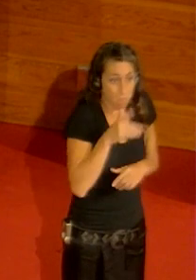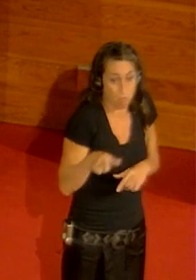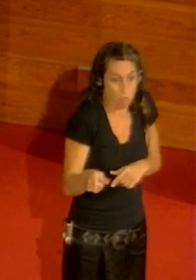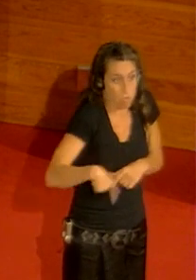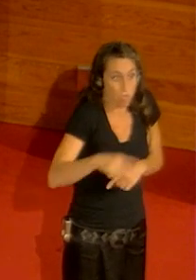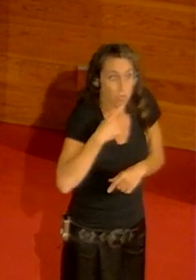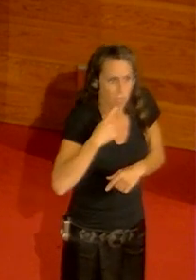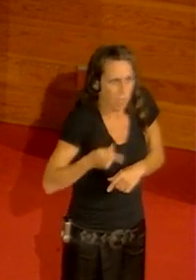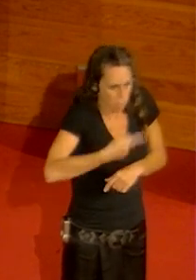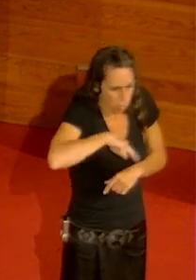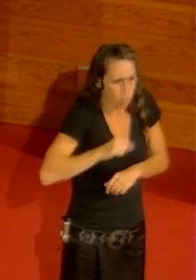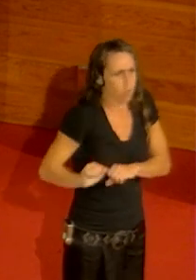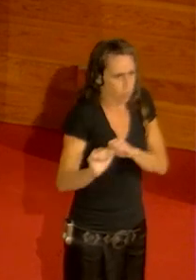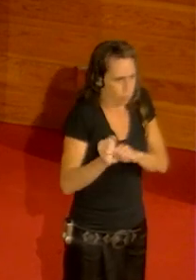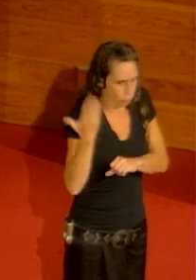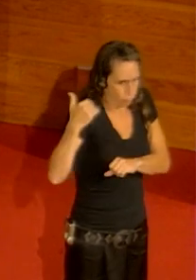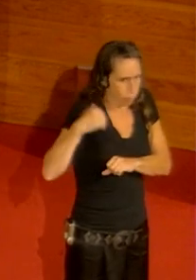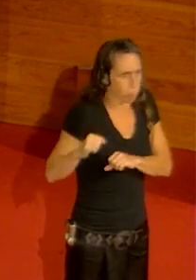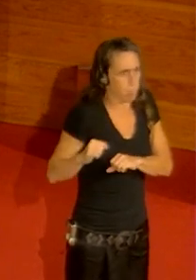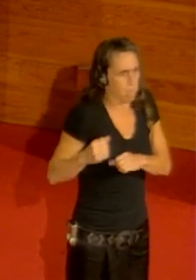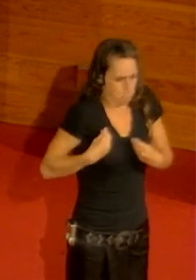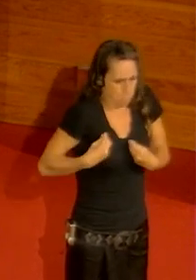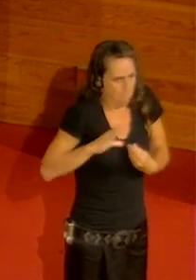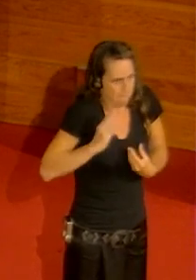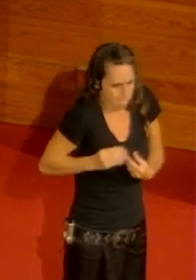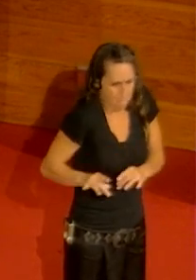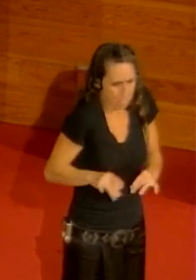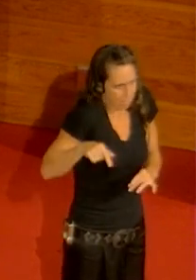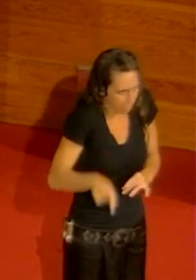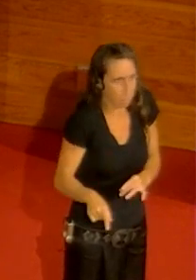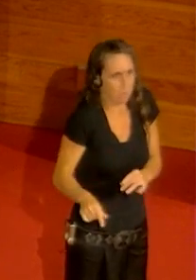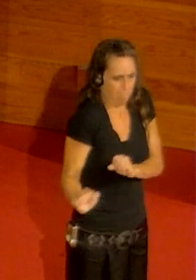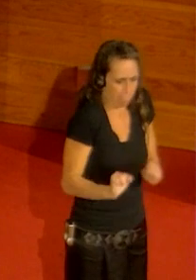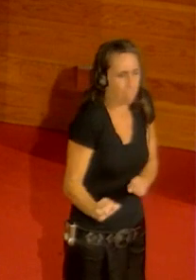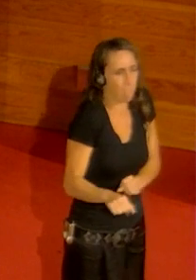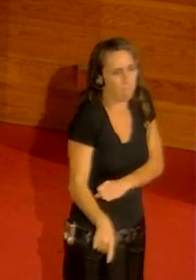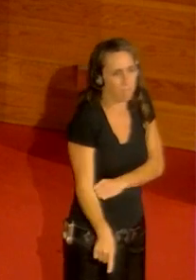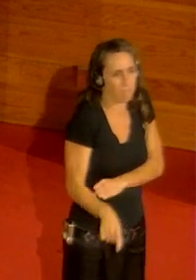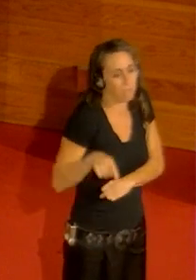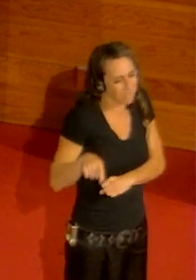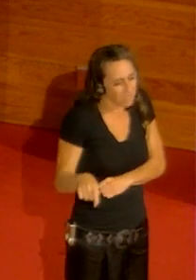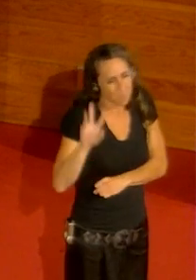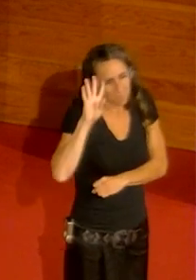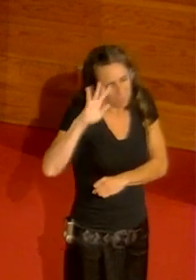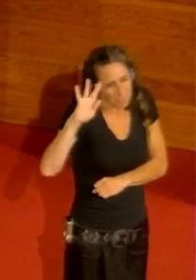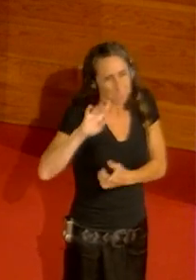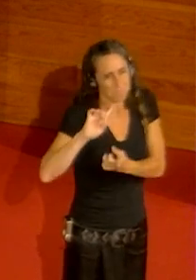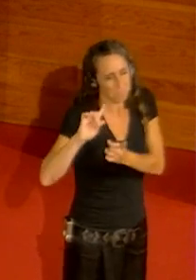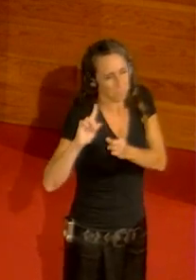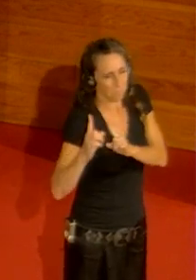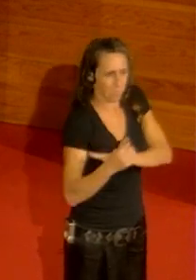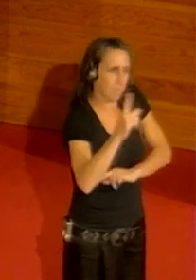en el territorio en la tierra en Palestina pero eso está cambiando también las nuevas generaciones